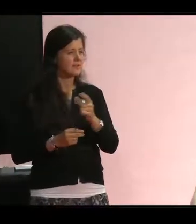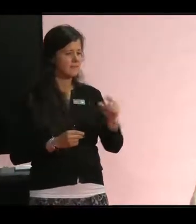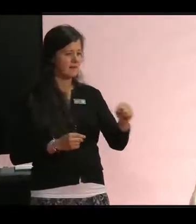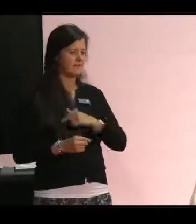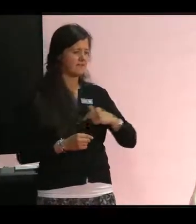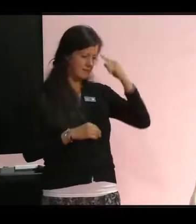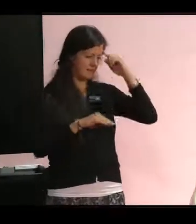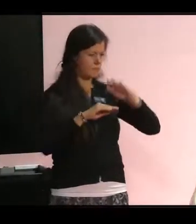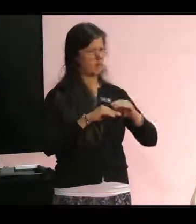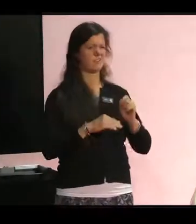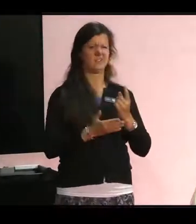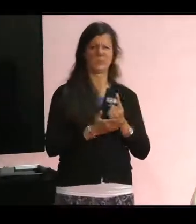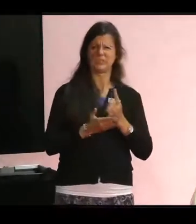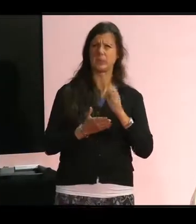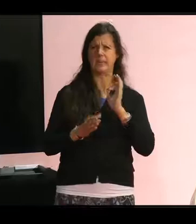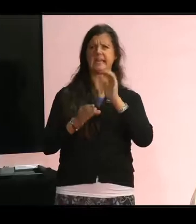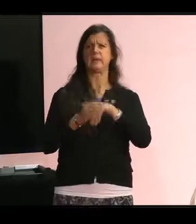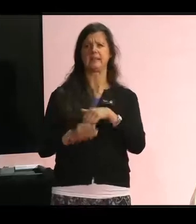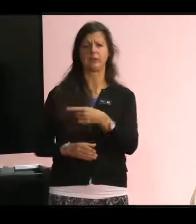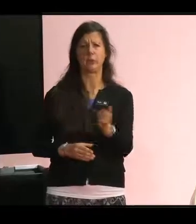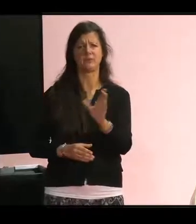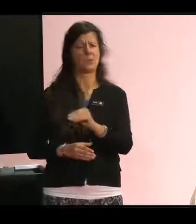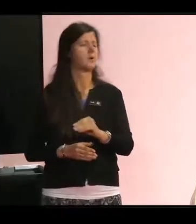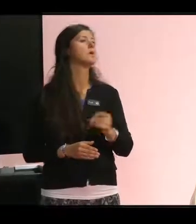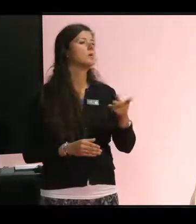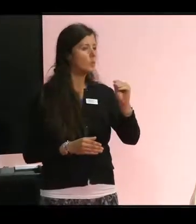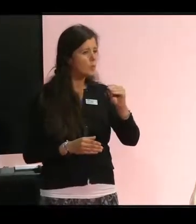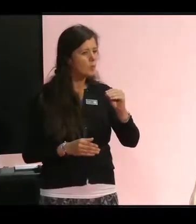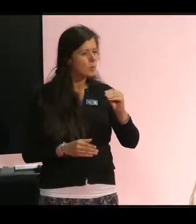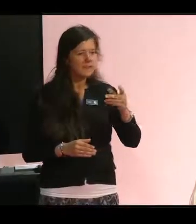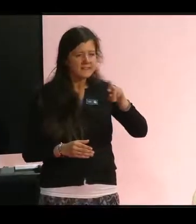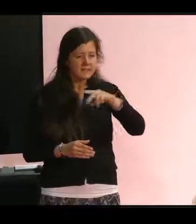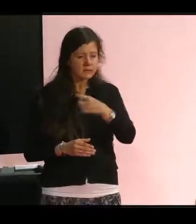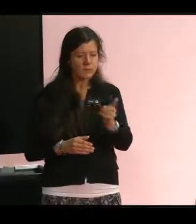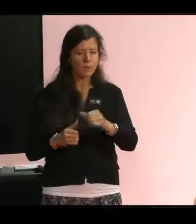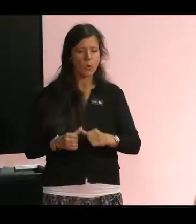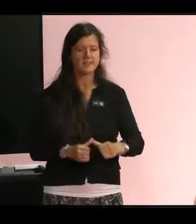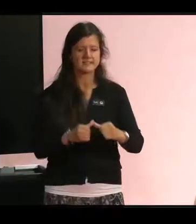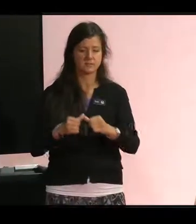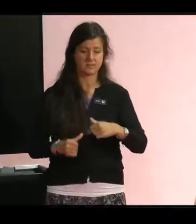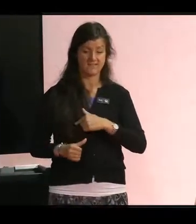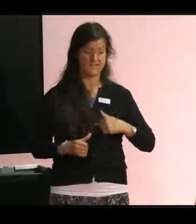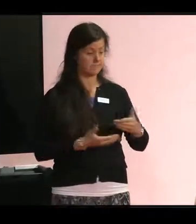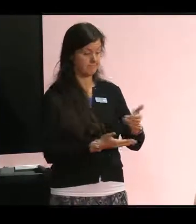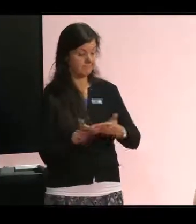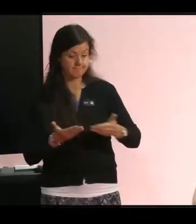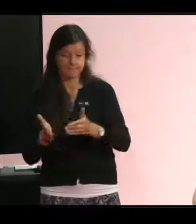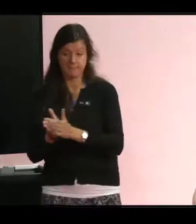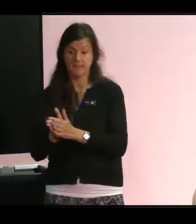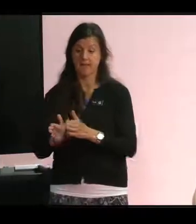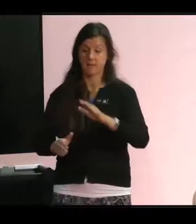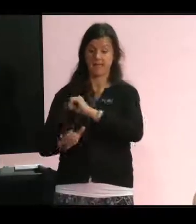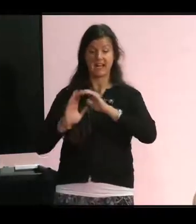med hur då inkludera. Till exempel så jobbar de organisationer som vi samarbetar med runt om i